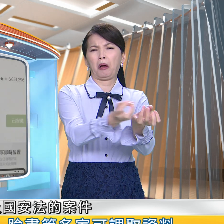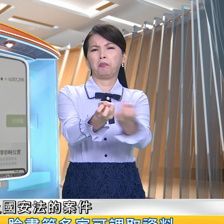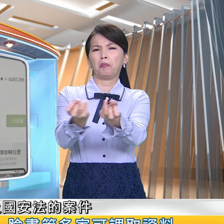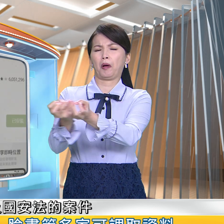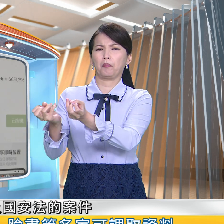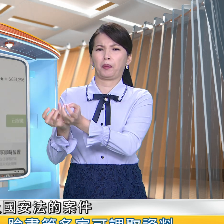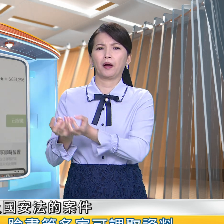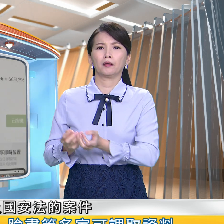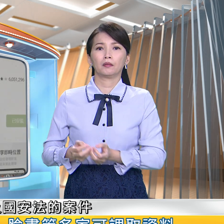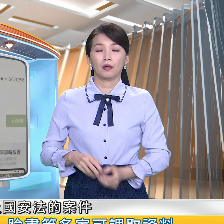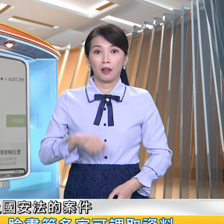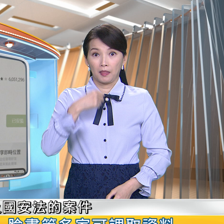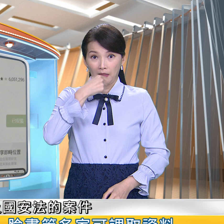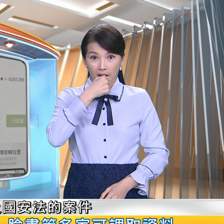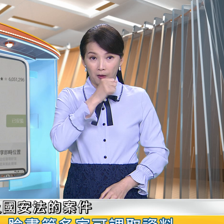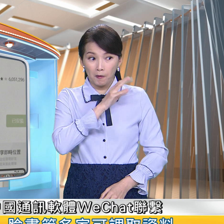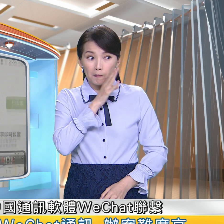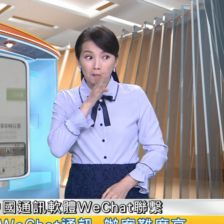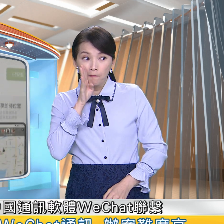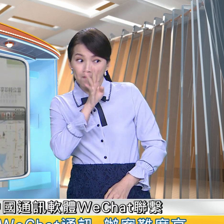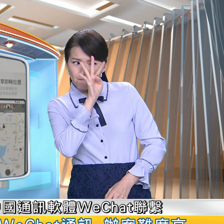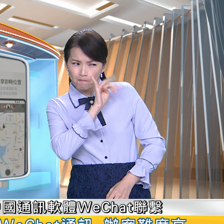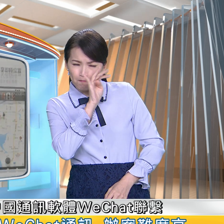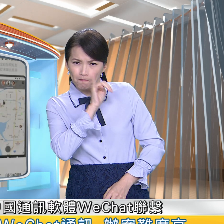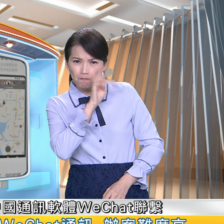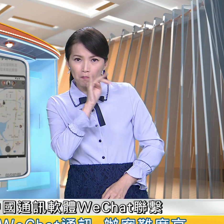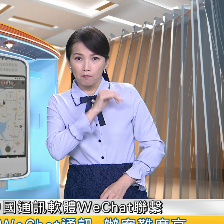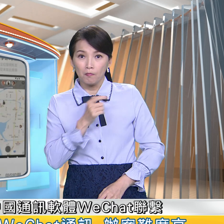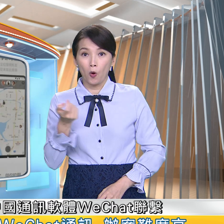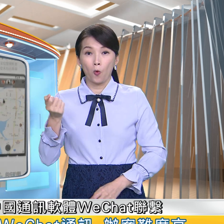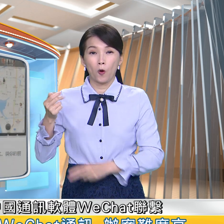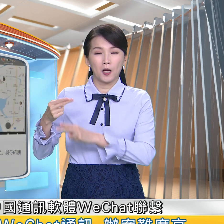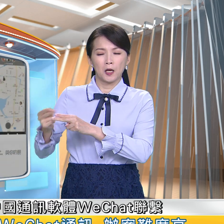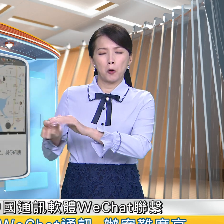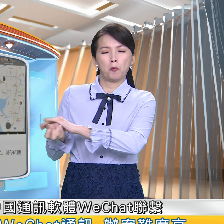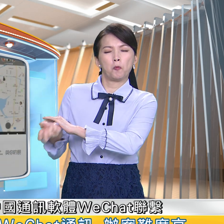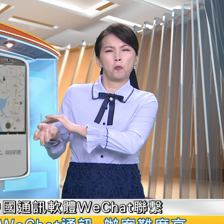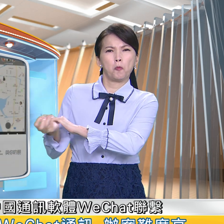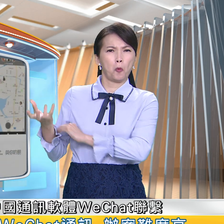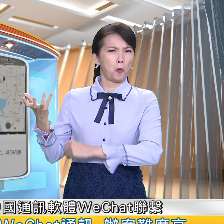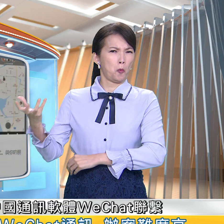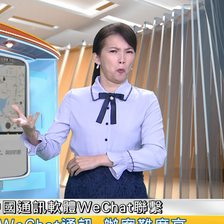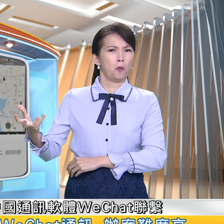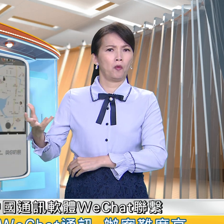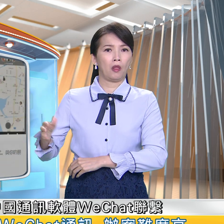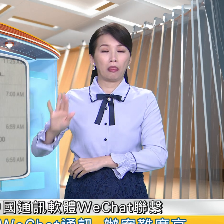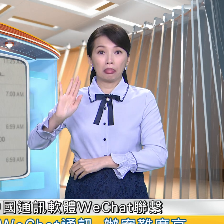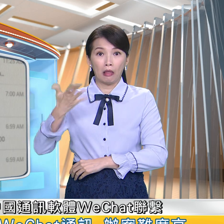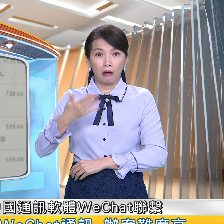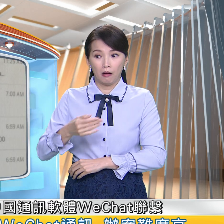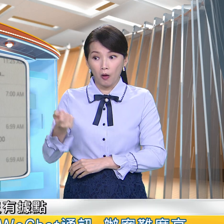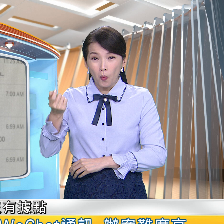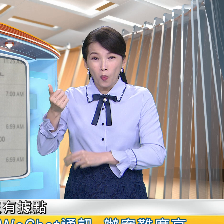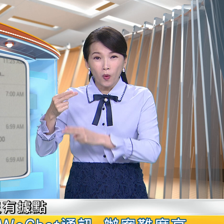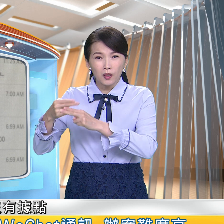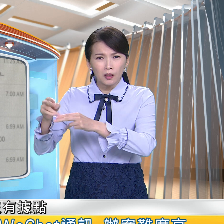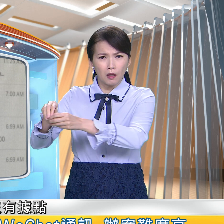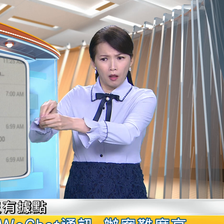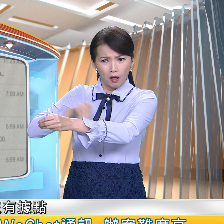及国安法的案件，涉案人大多以中国通讯软体 WeChat 联系，平台业者